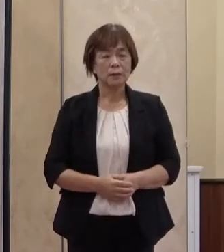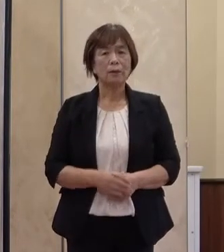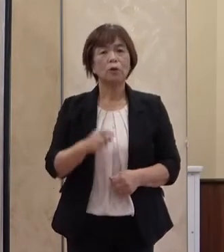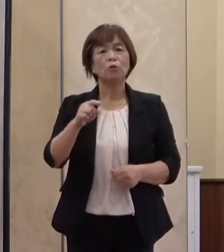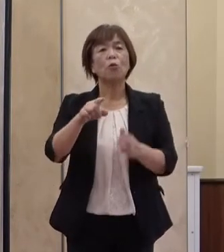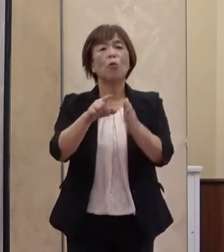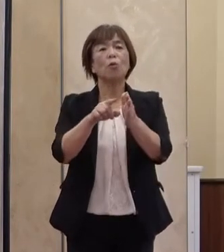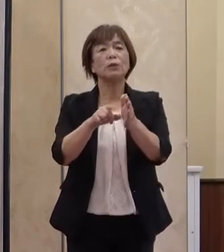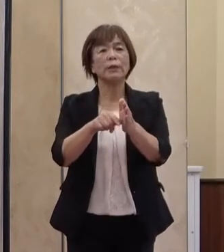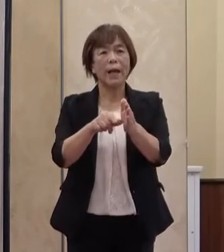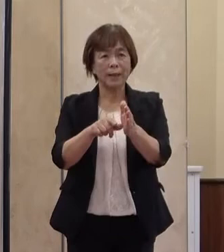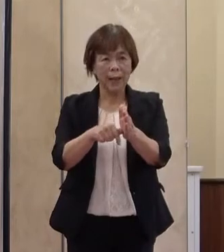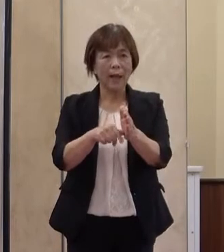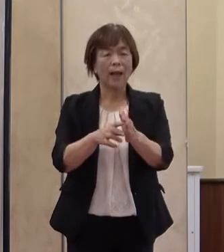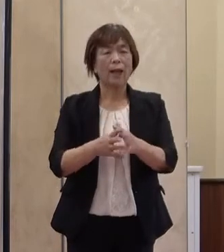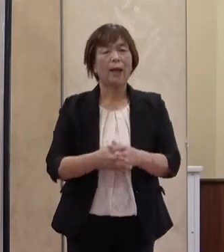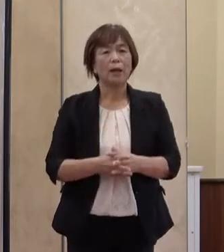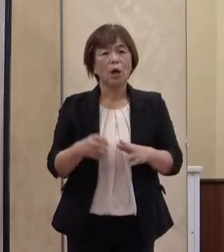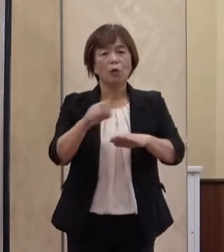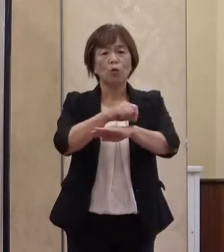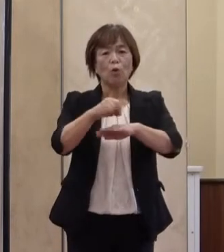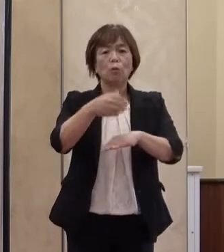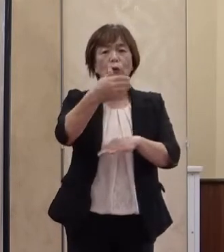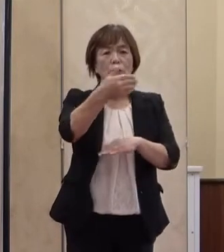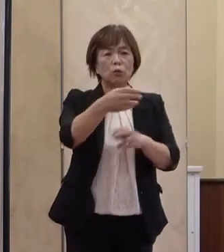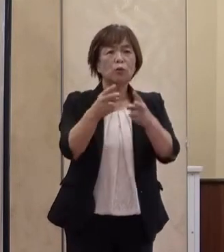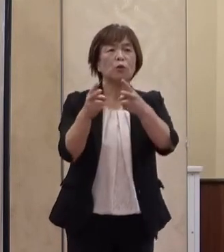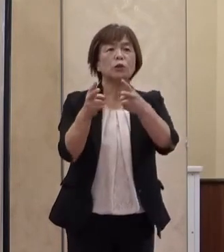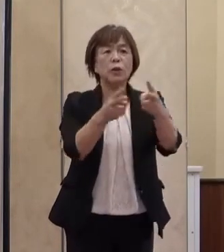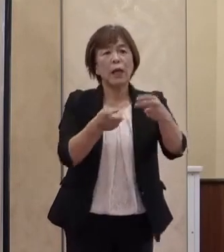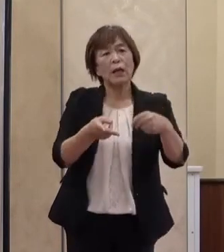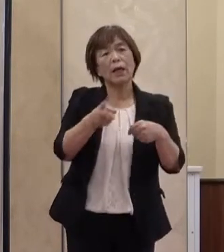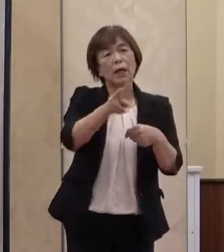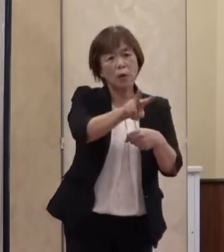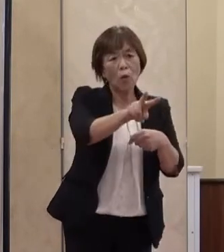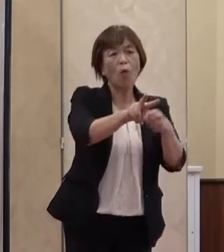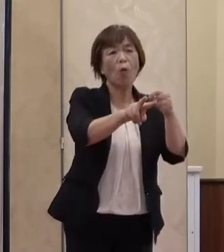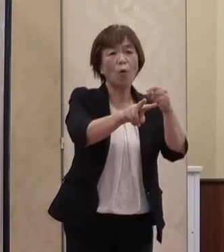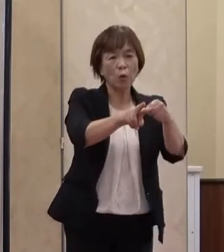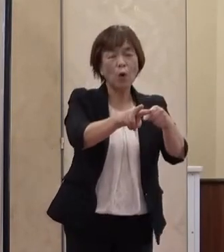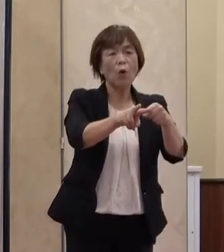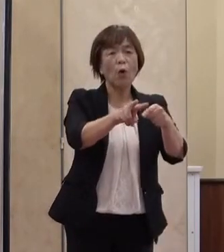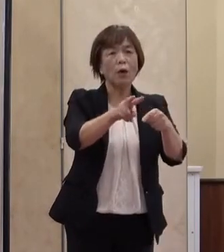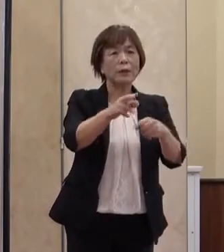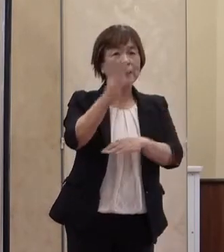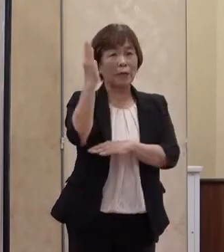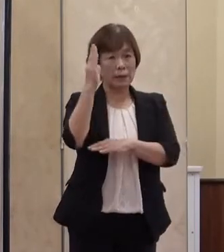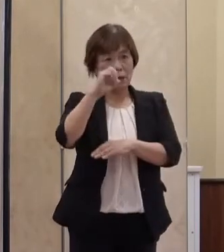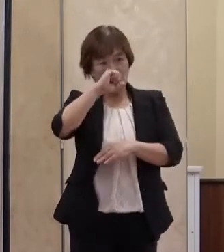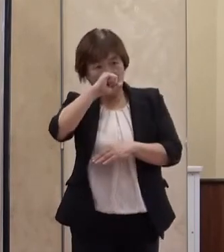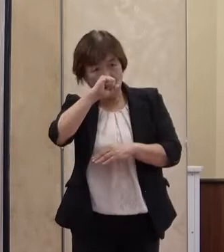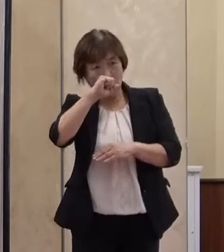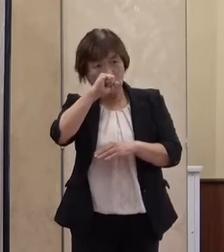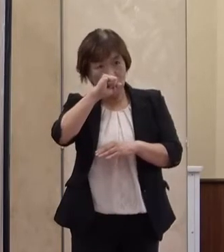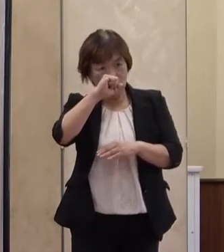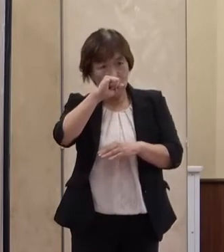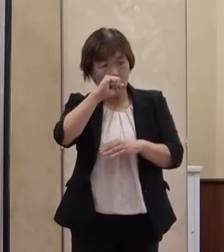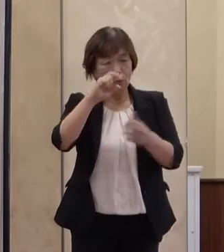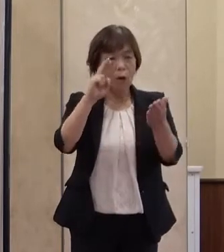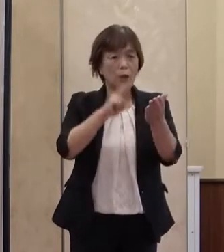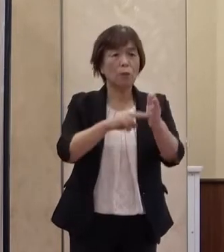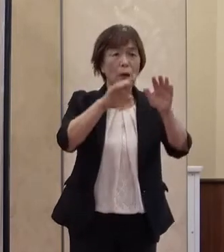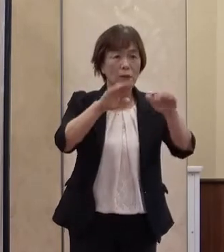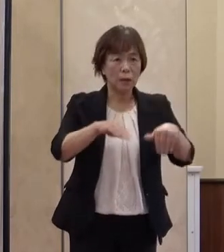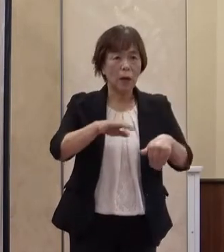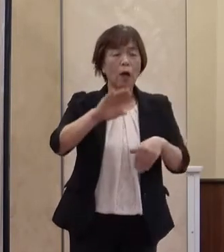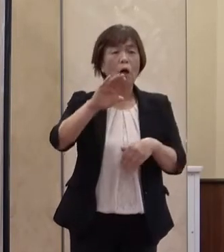その時点でその特別区制度移行への賛成は多数という結果が得られたとしても、